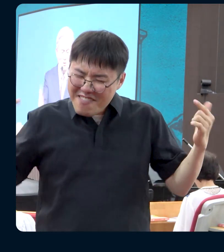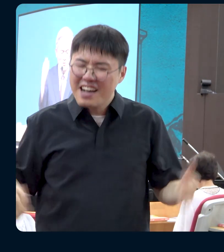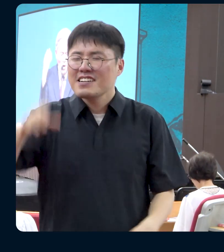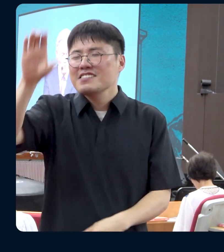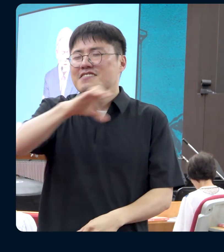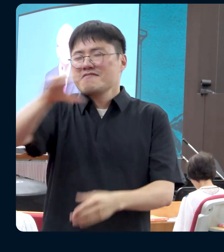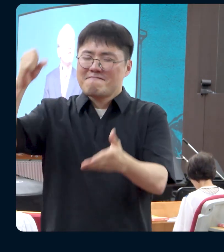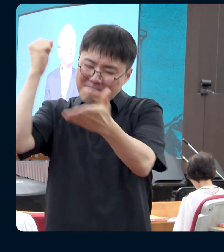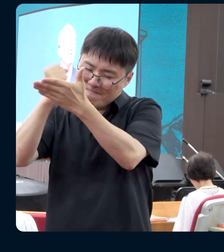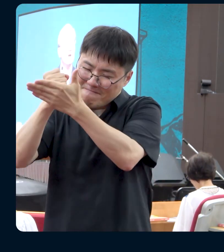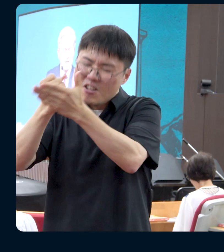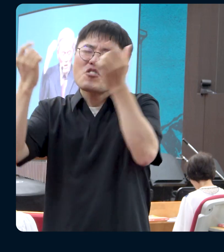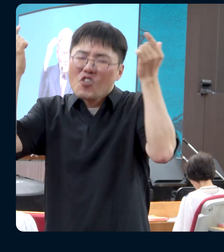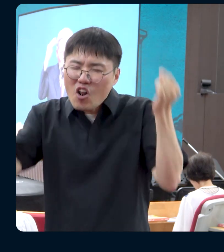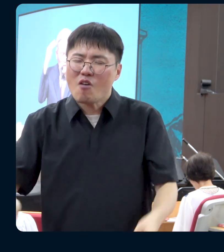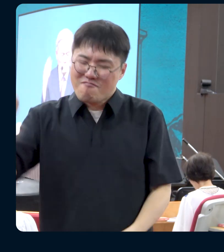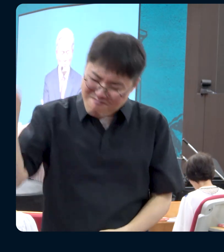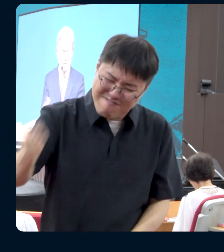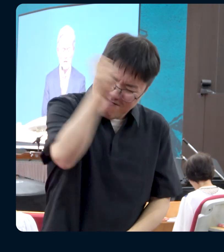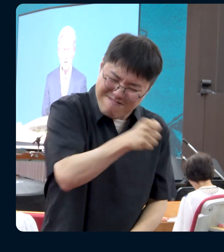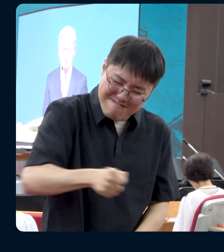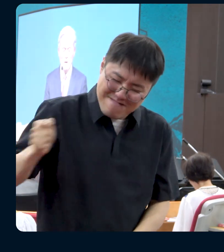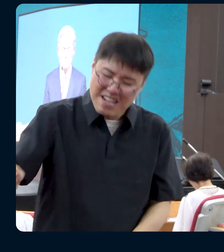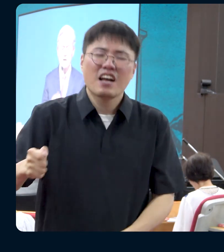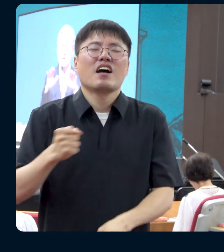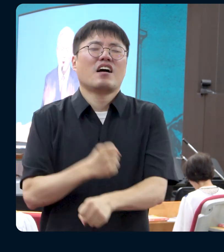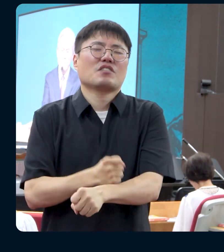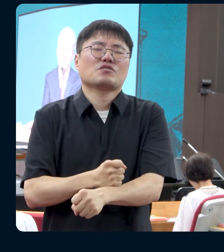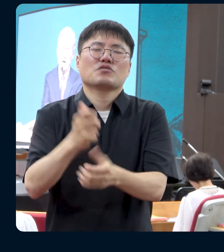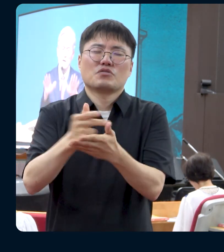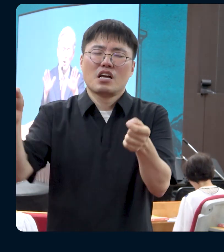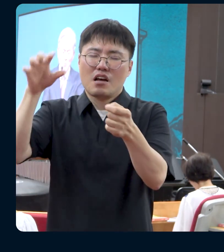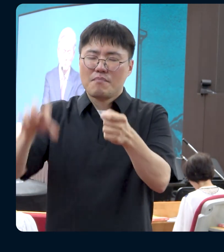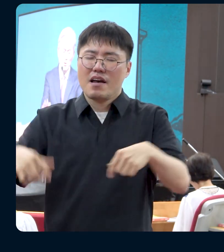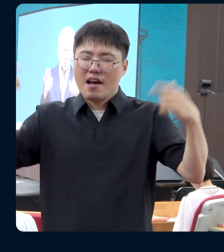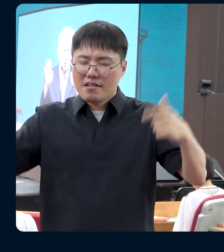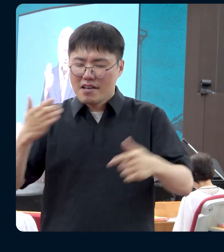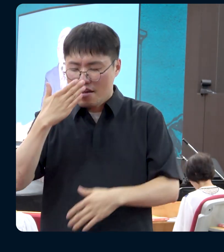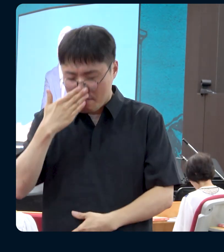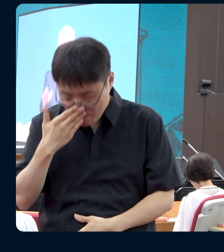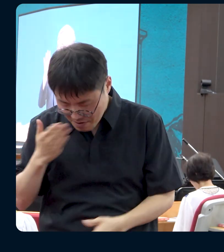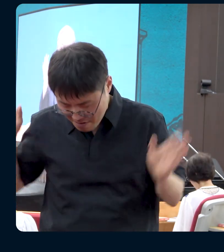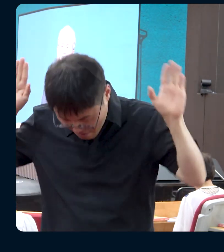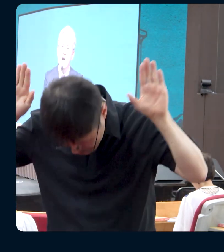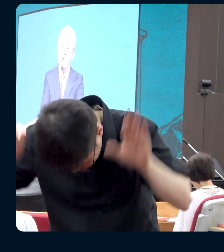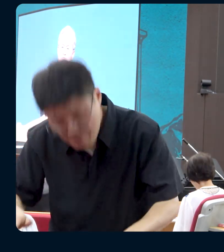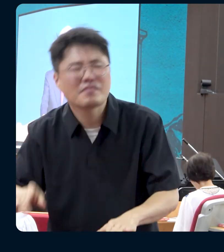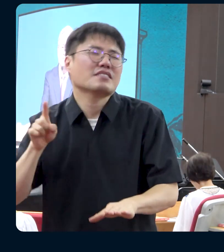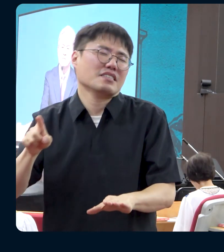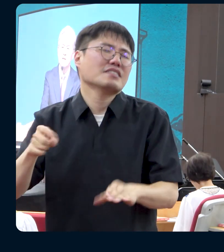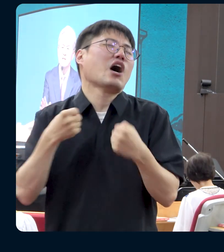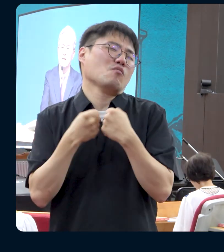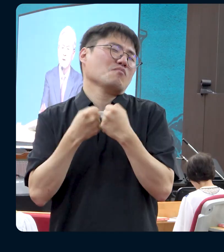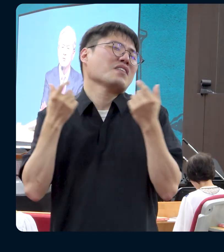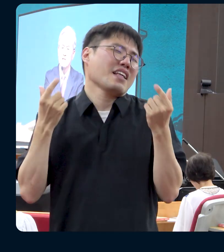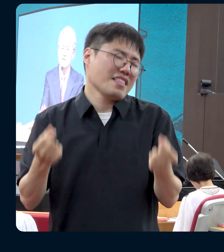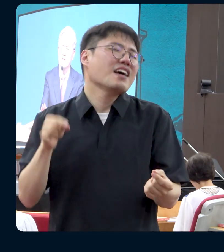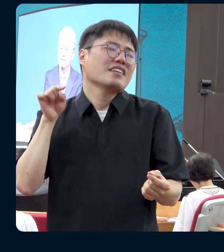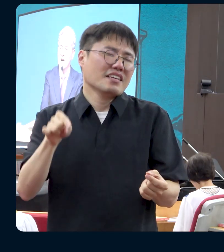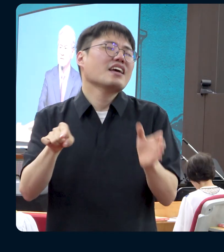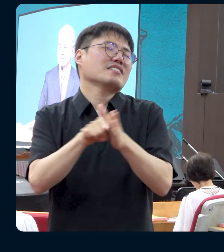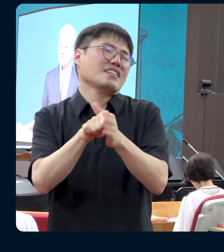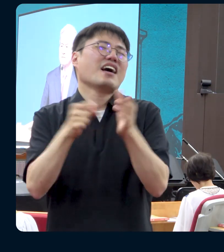날마다 십자가 쇠망치로 때려 넣으면서, 그러면서 끊임없이 주님 앞에 겸비하게 엎드리고 나아가는 이